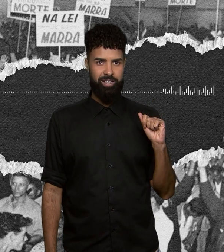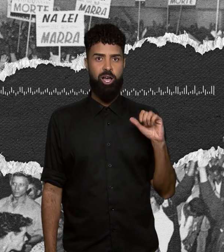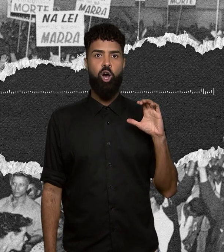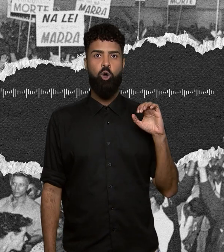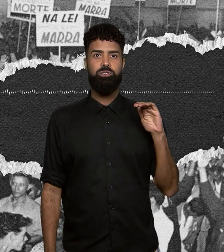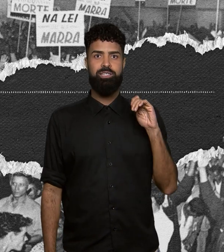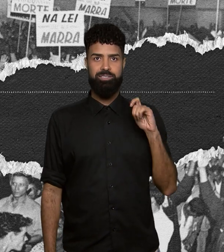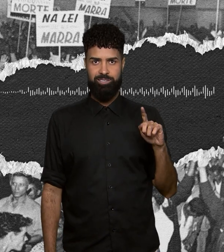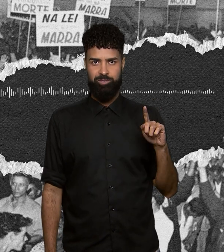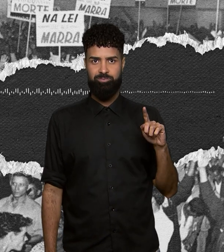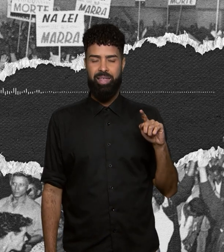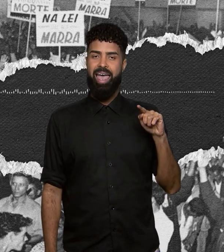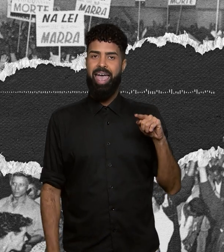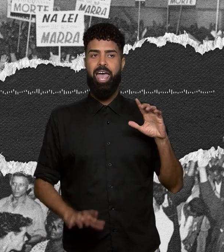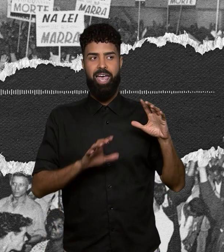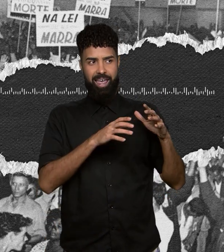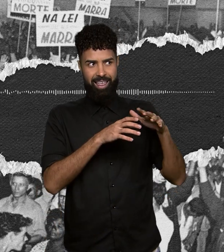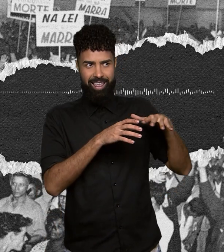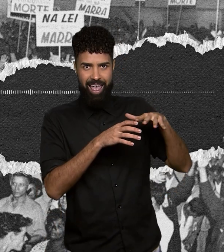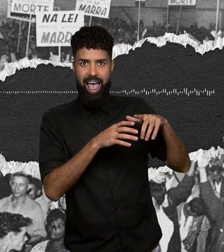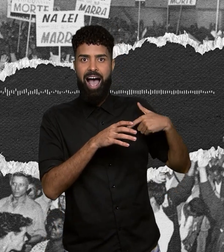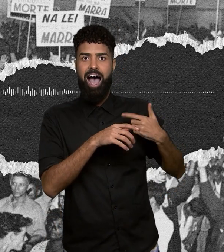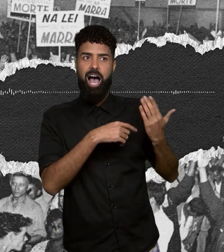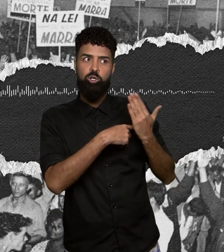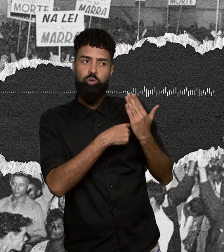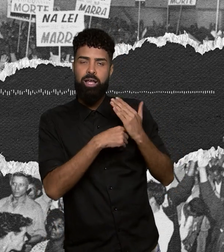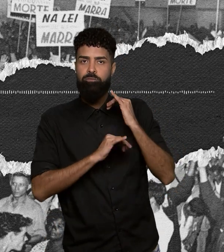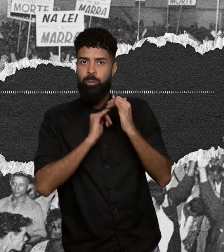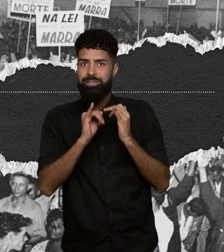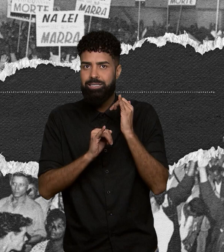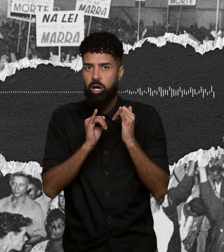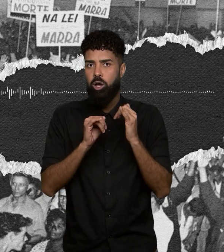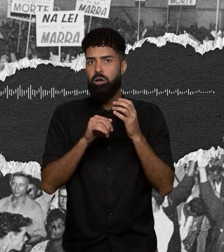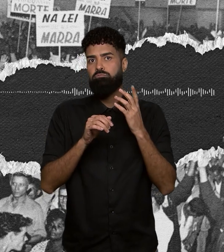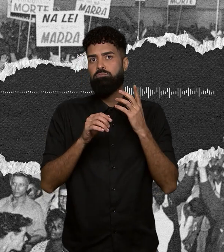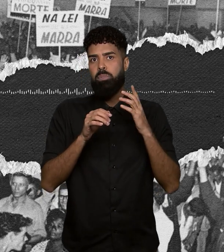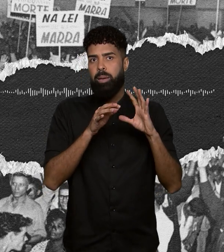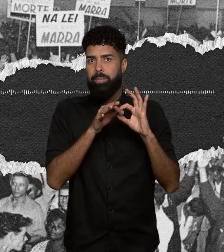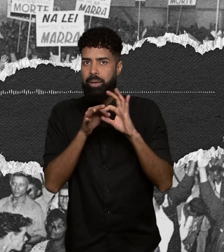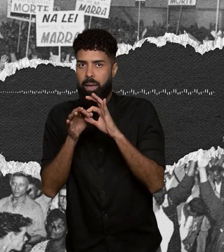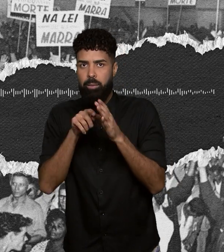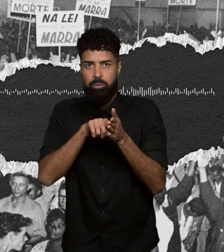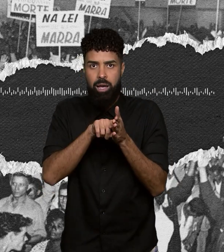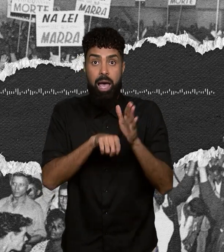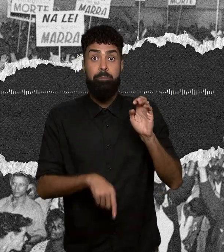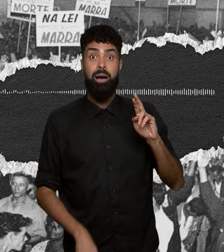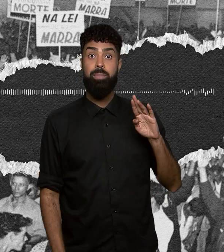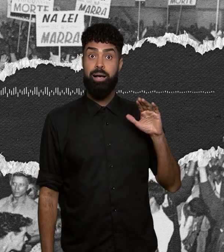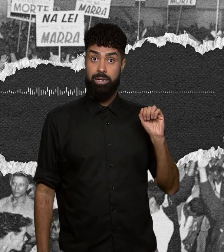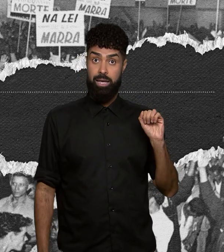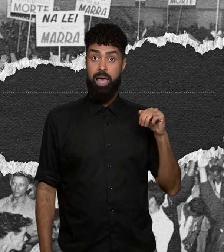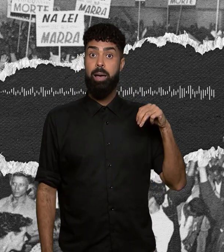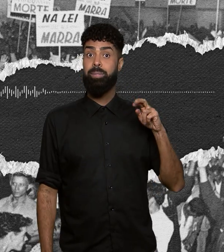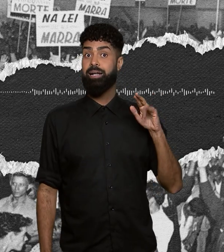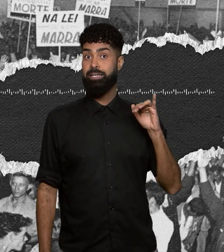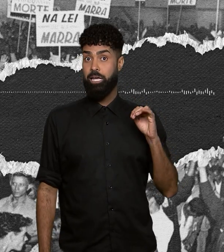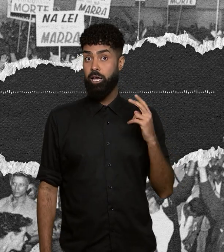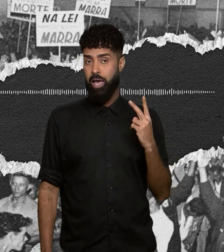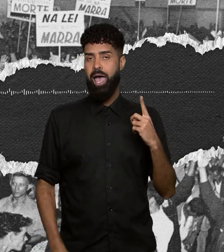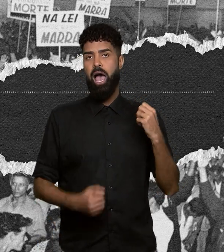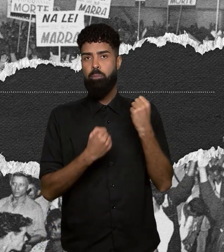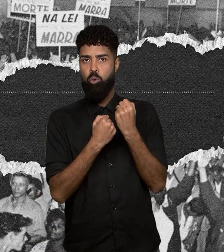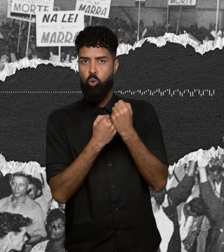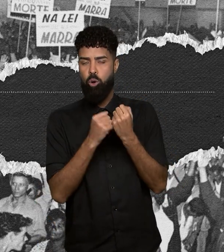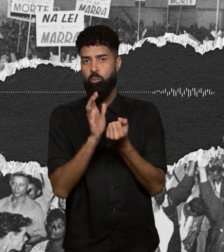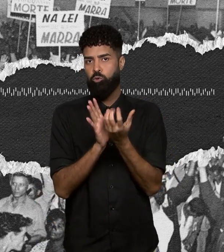Conceição Carnevale pela ajuda com informações pesquisa e contextos e a Bárbara Barbosa e Maria Ênia da Silva pelo apoio na